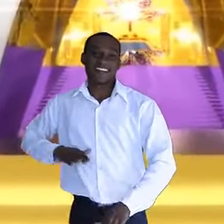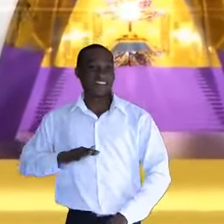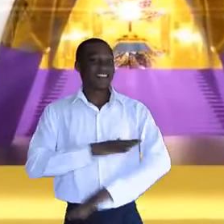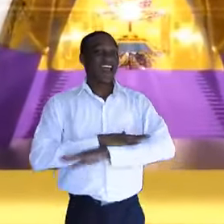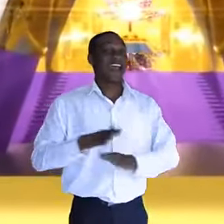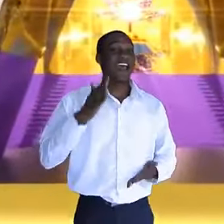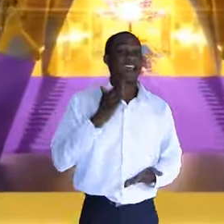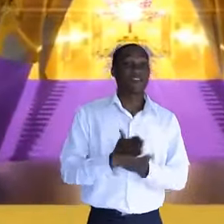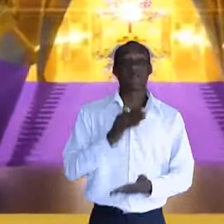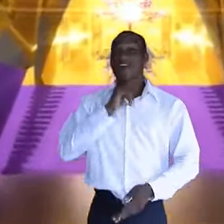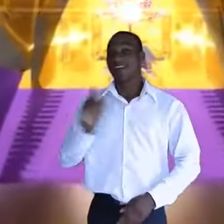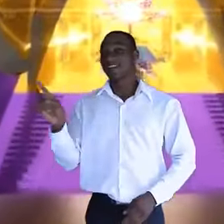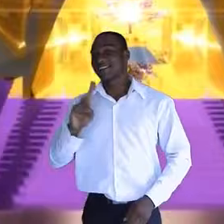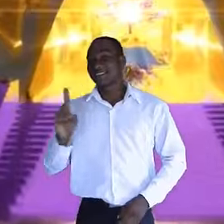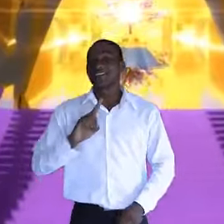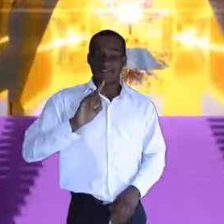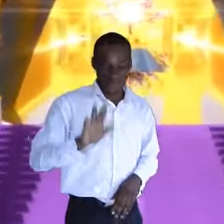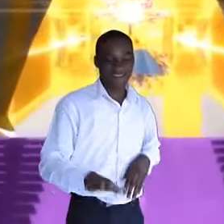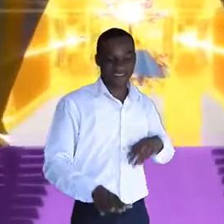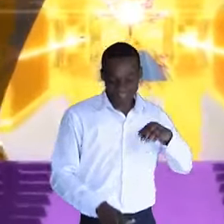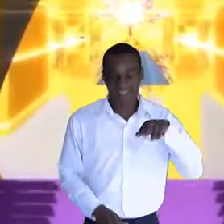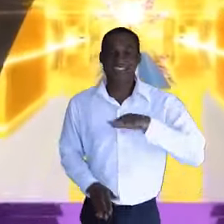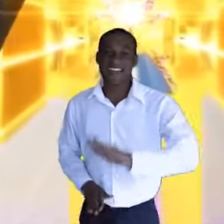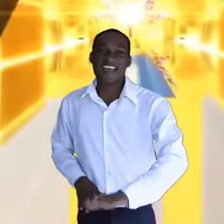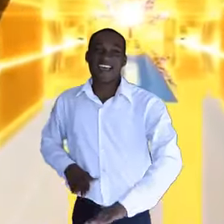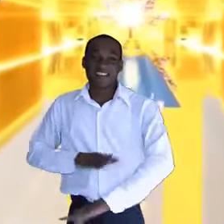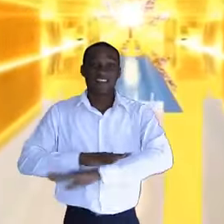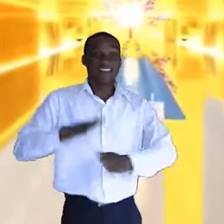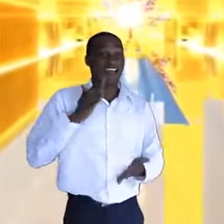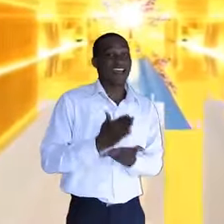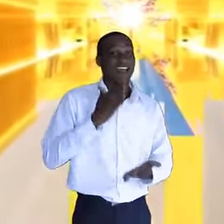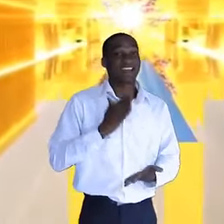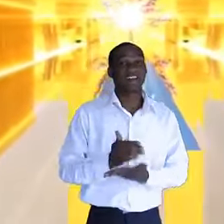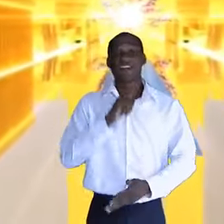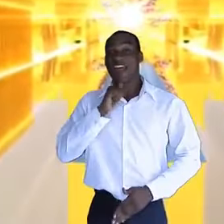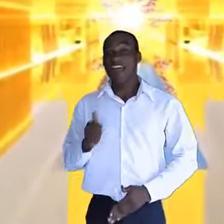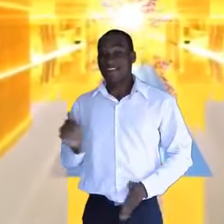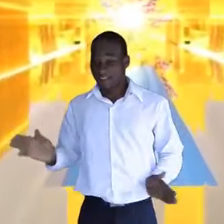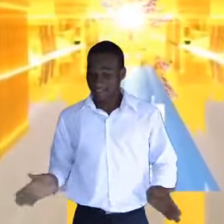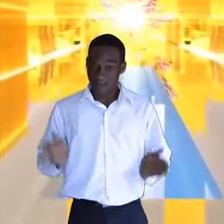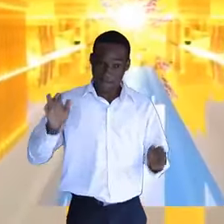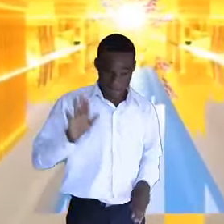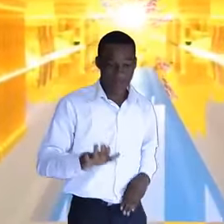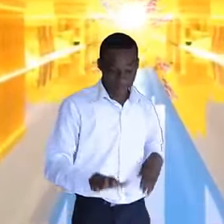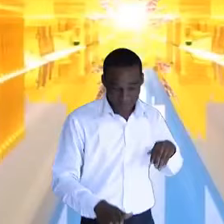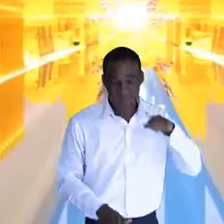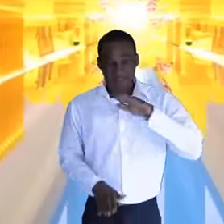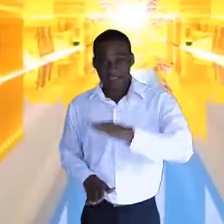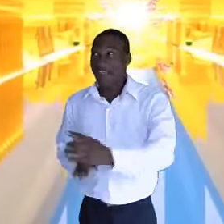Oui, marche. Ne t'arrête pas, marche. Oui, marche. Ne t'arrête pas, marche. Vers la